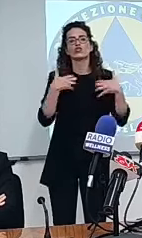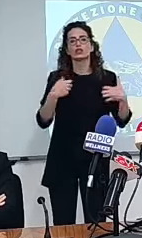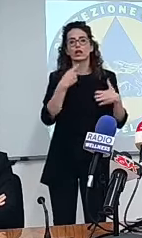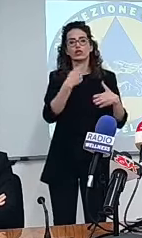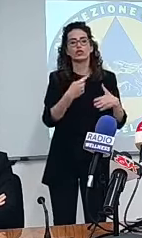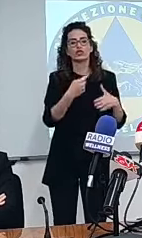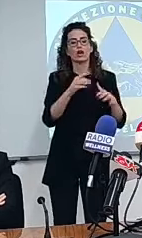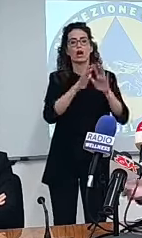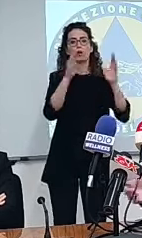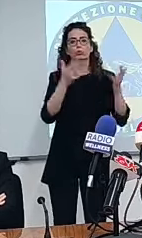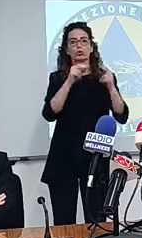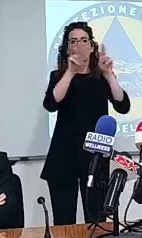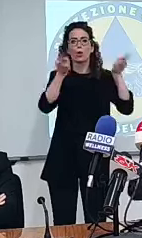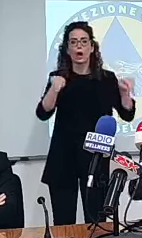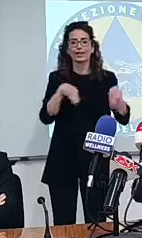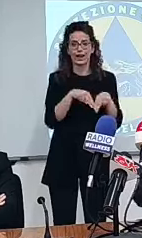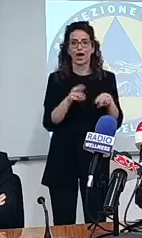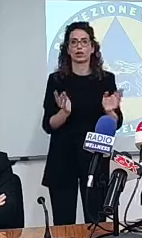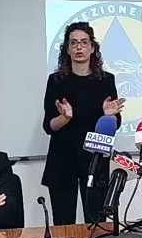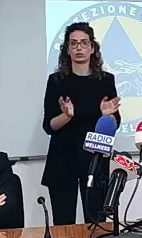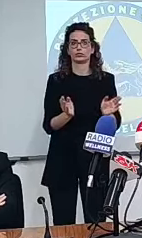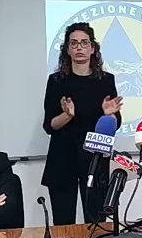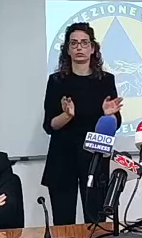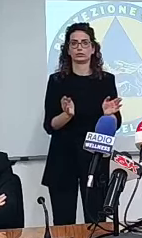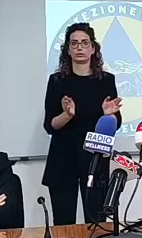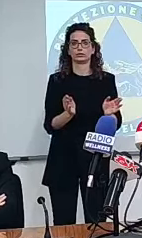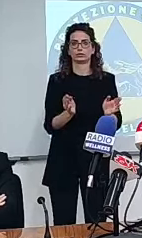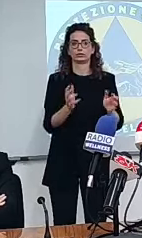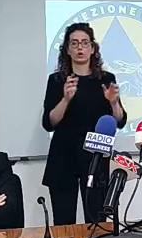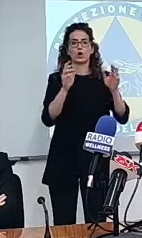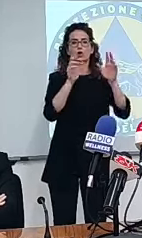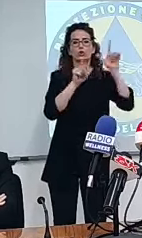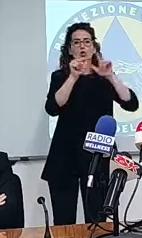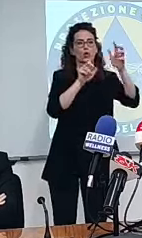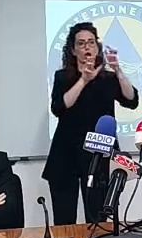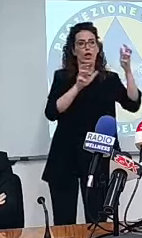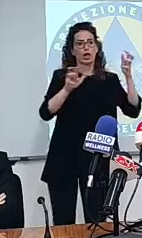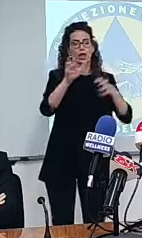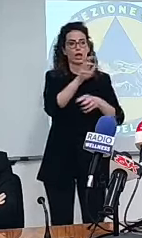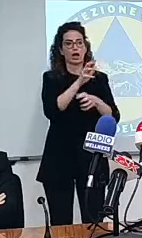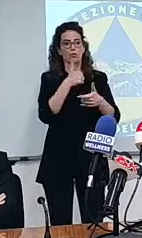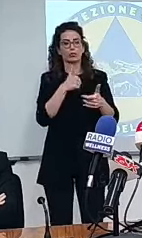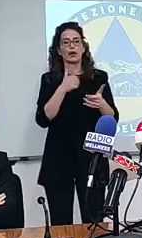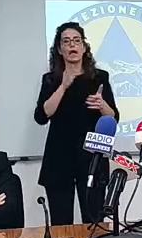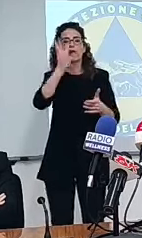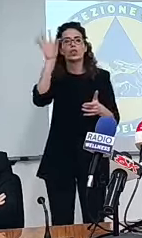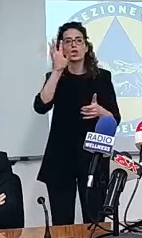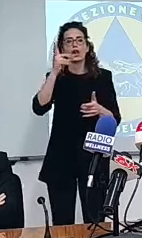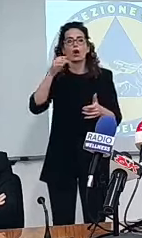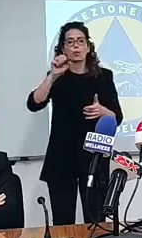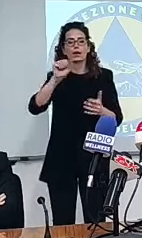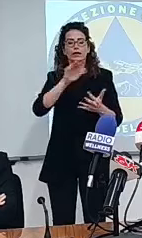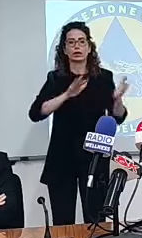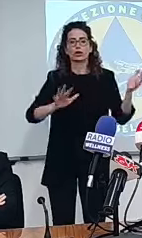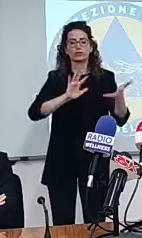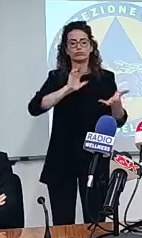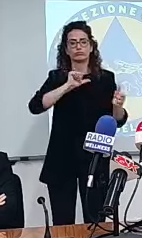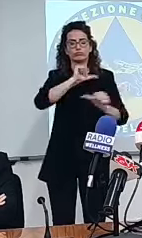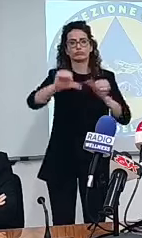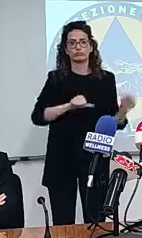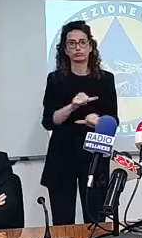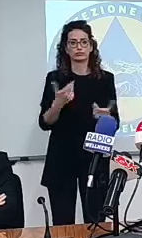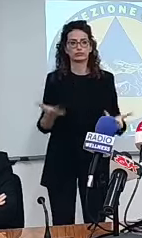Terra. Sarà capovolta la teoria copernicana, cosa volete che vi dica io? Però noi vogliamo che lo